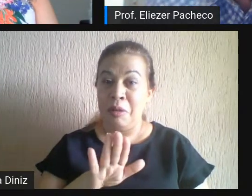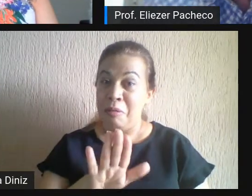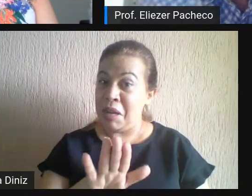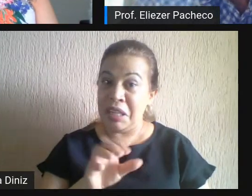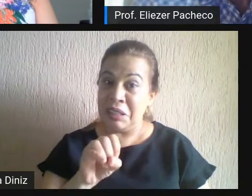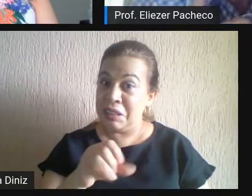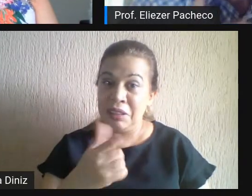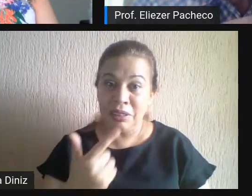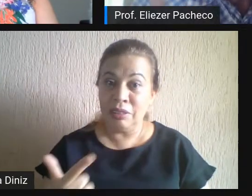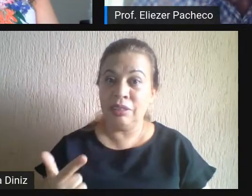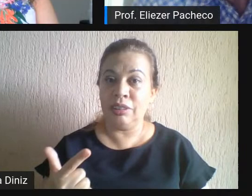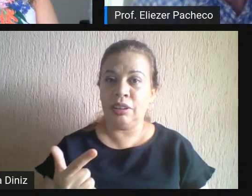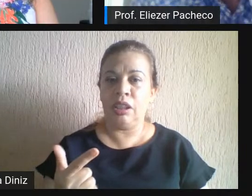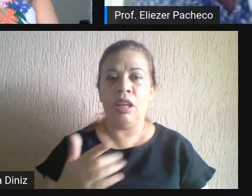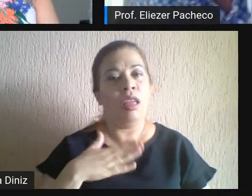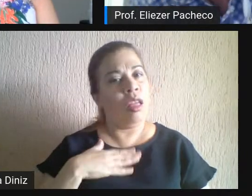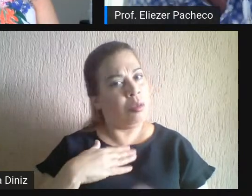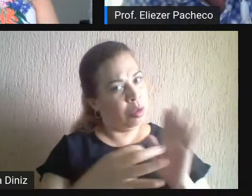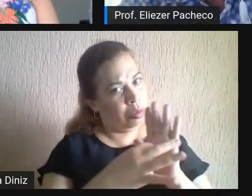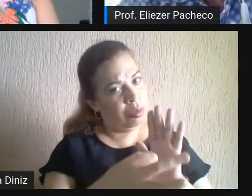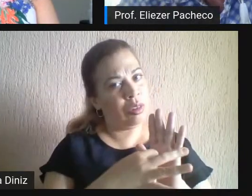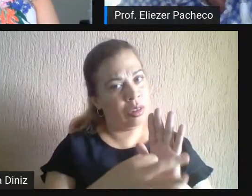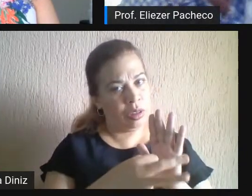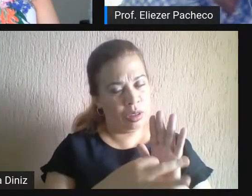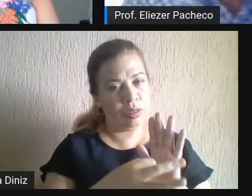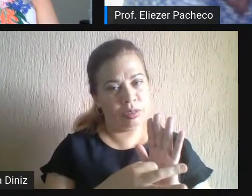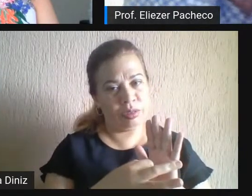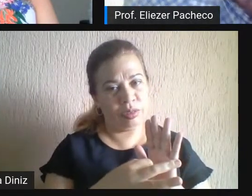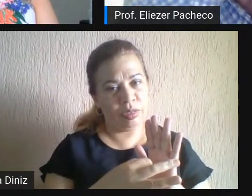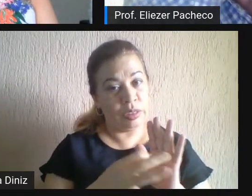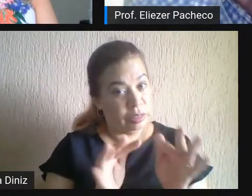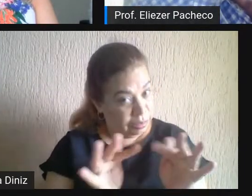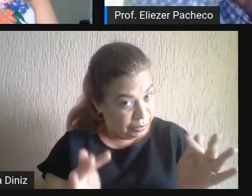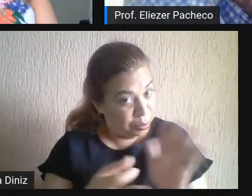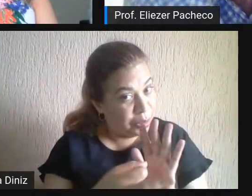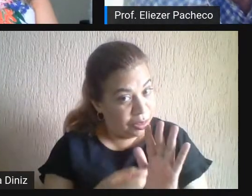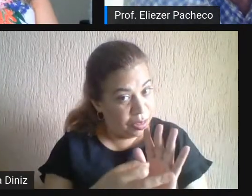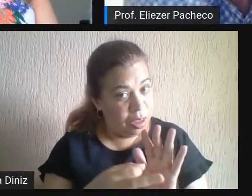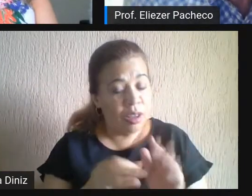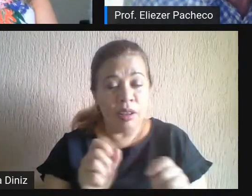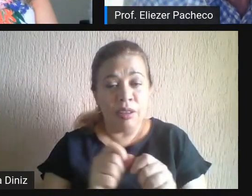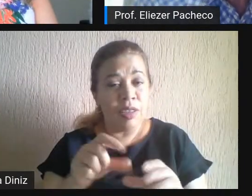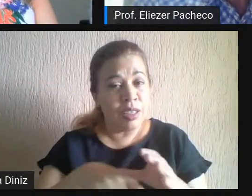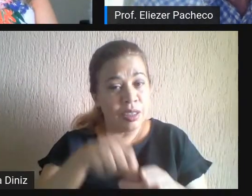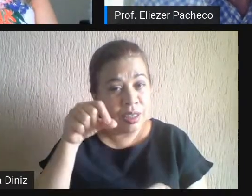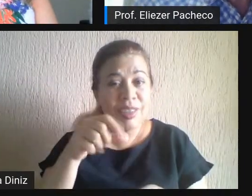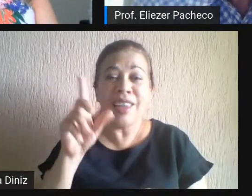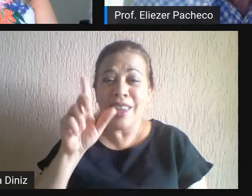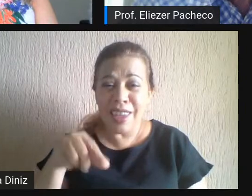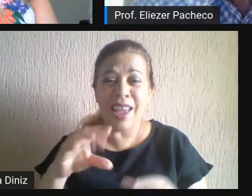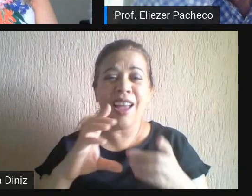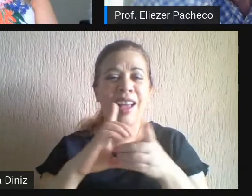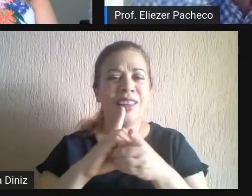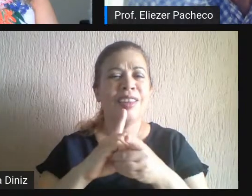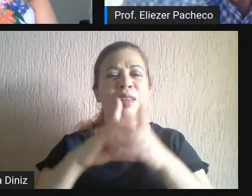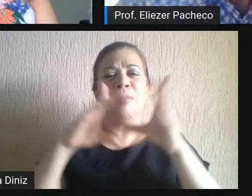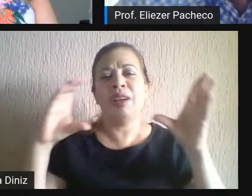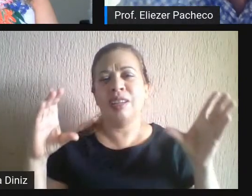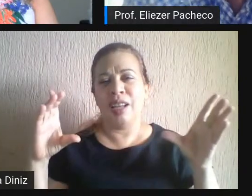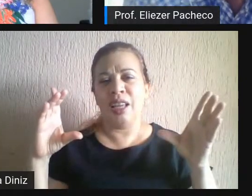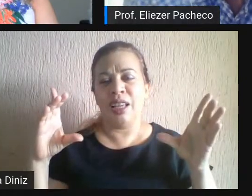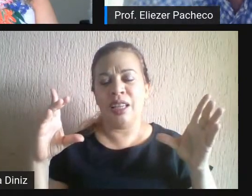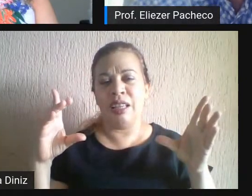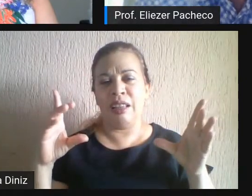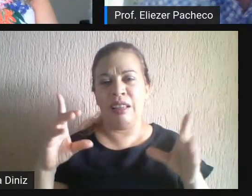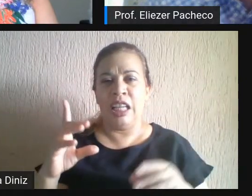tem, na minha opinião, na modesta opinião, e faça sorteio, que é a forma mais democrática, em vez de penalizar